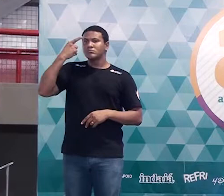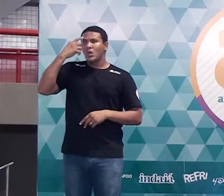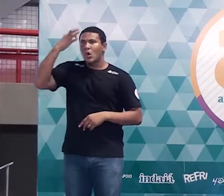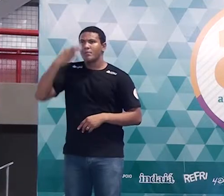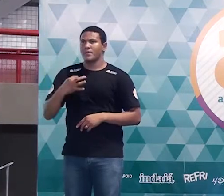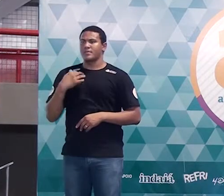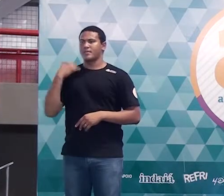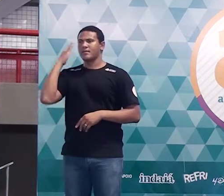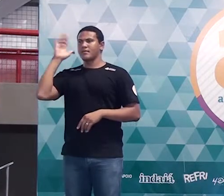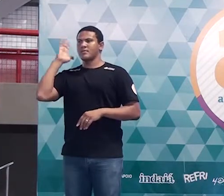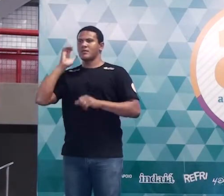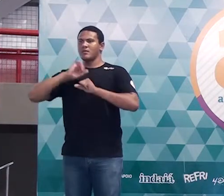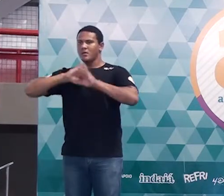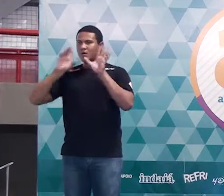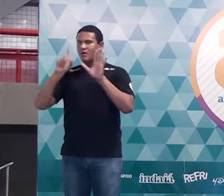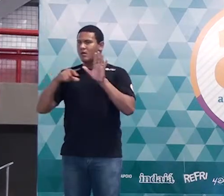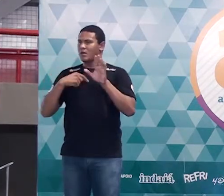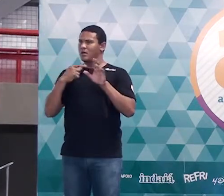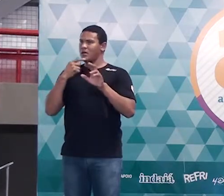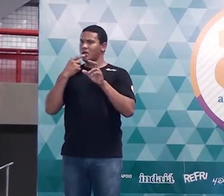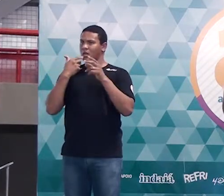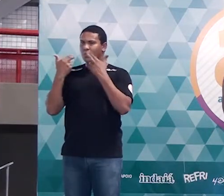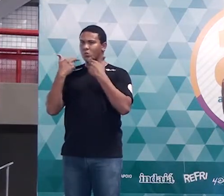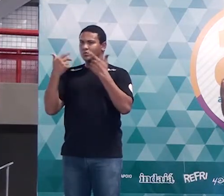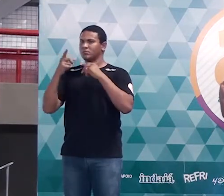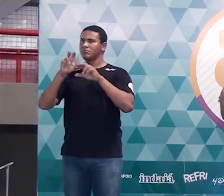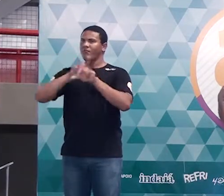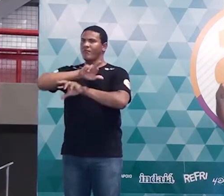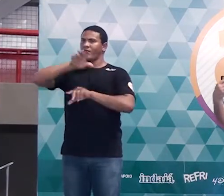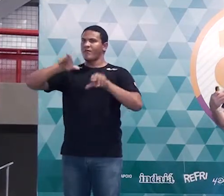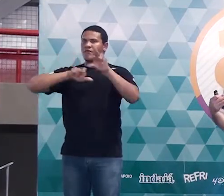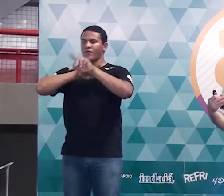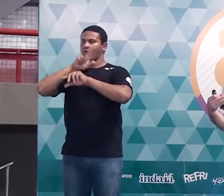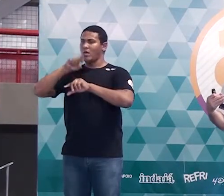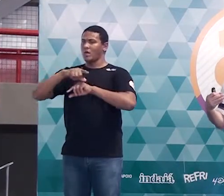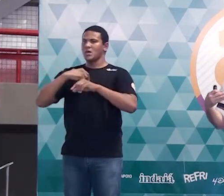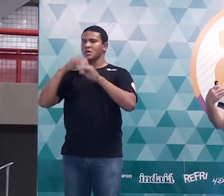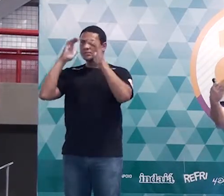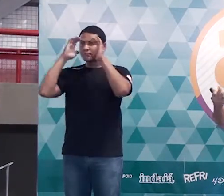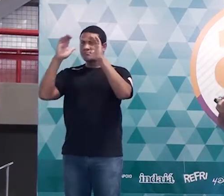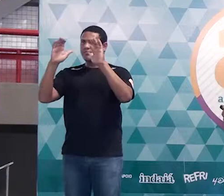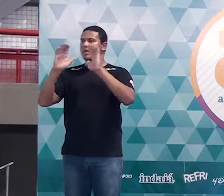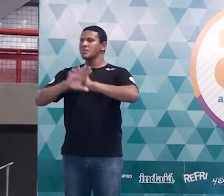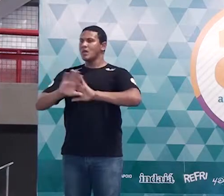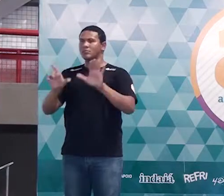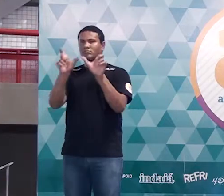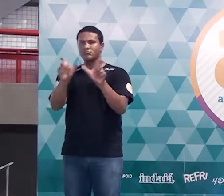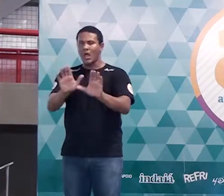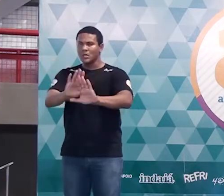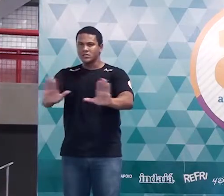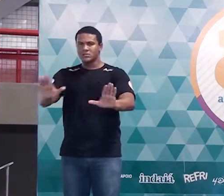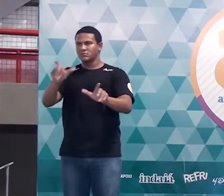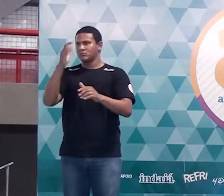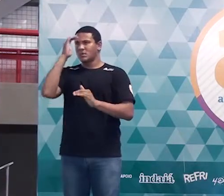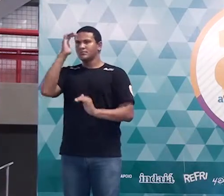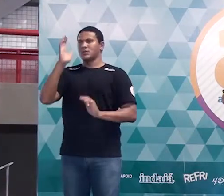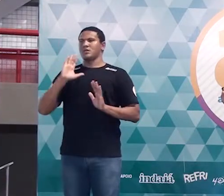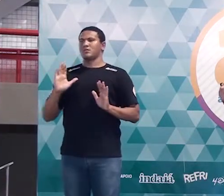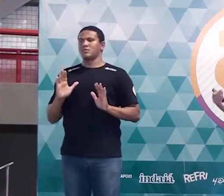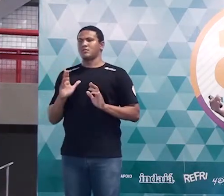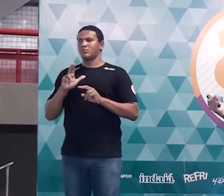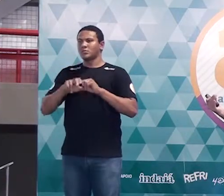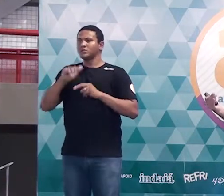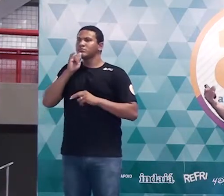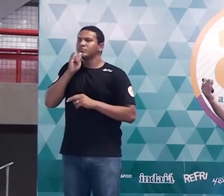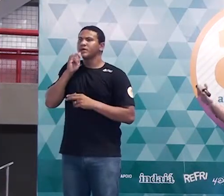É isso que a gente chama de variedade linguística. É você respeitar o outro do jeito que ele é. É você respeitar